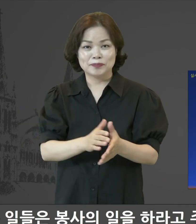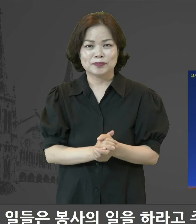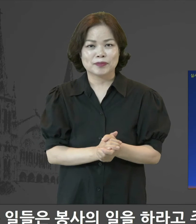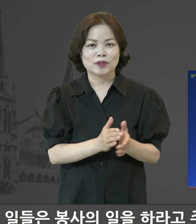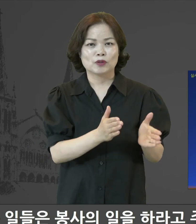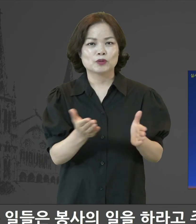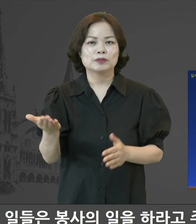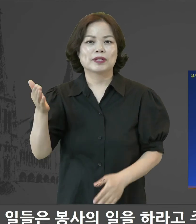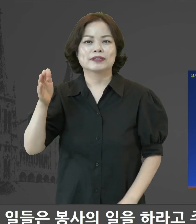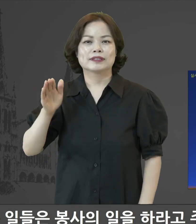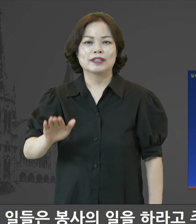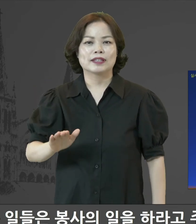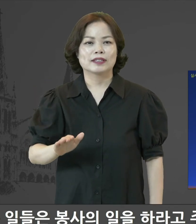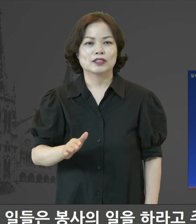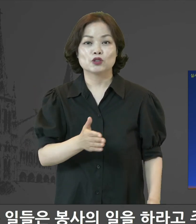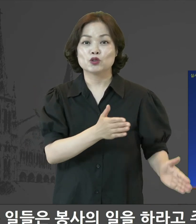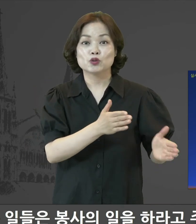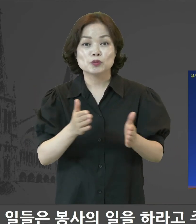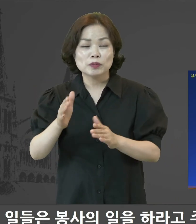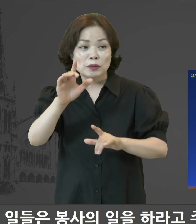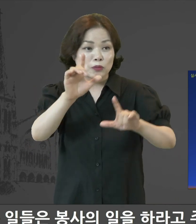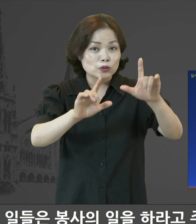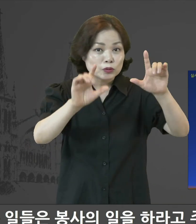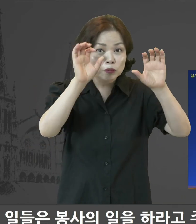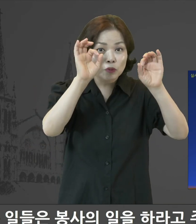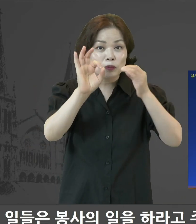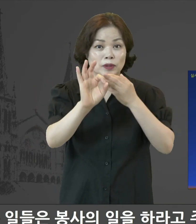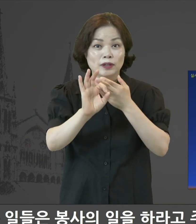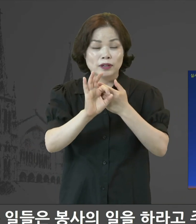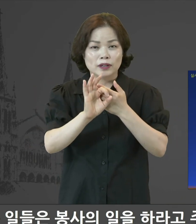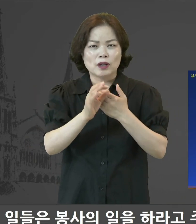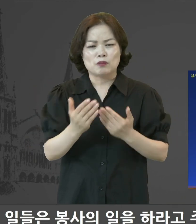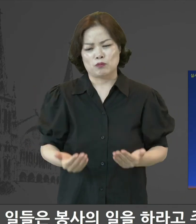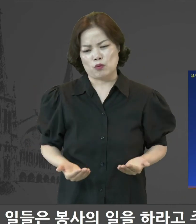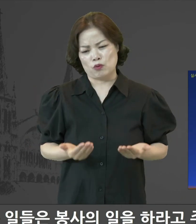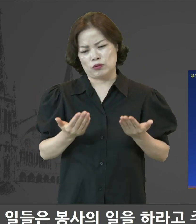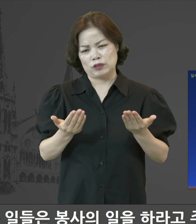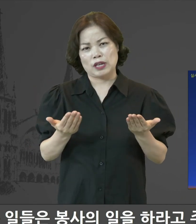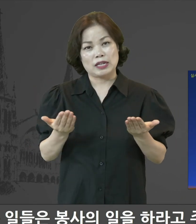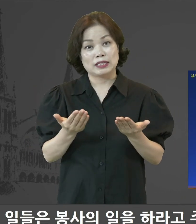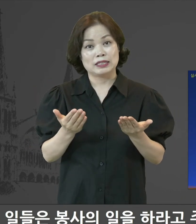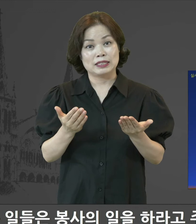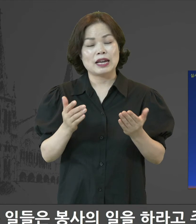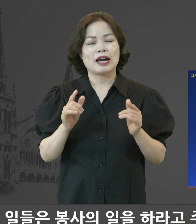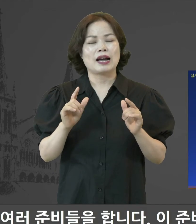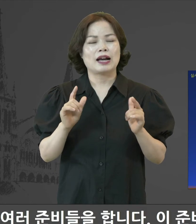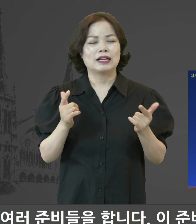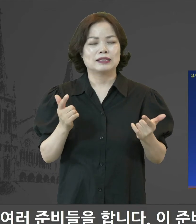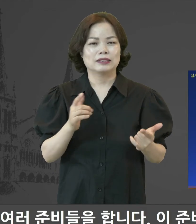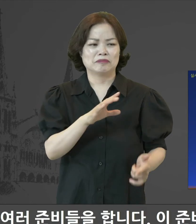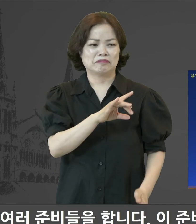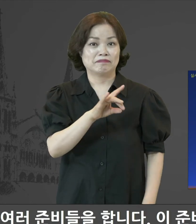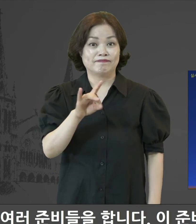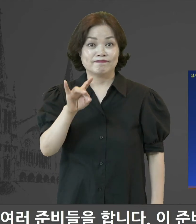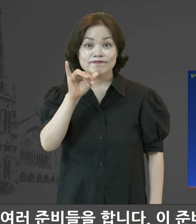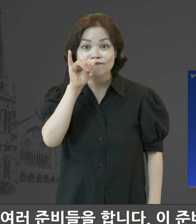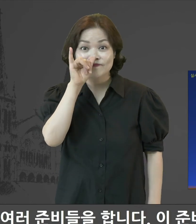준비들을 하는데 이 준비하는 모습을 보면 봉사의 일이 아닐 때가 종종 있습니다.